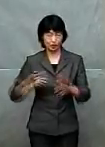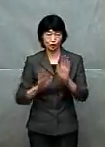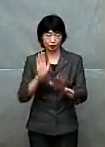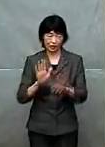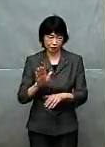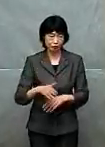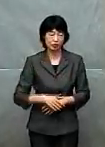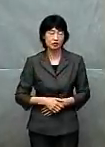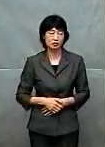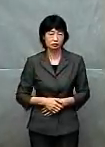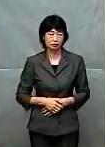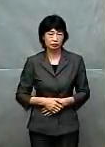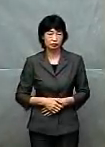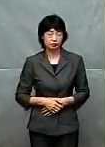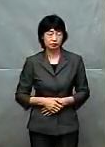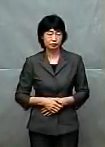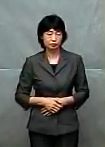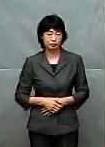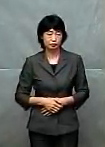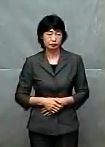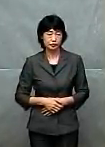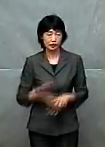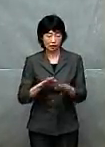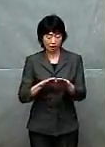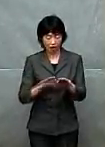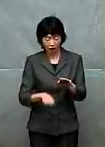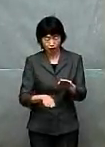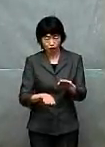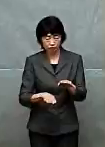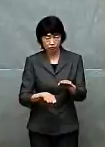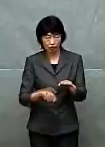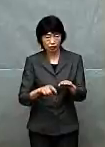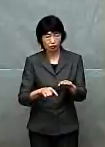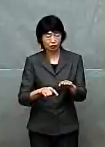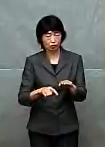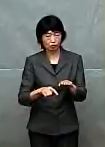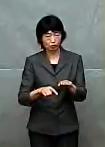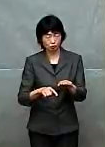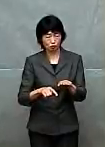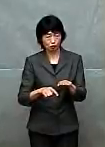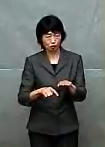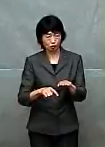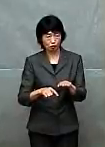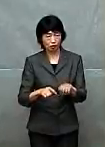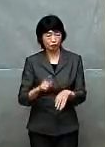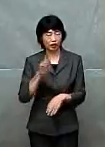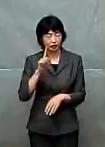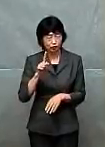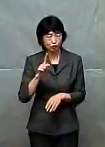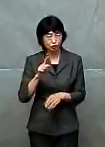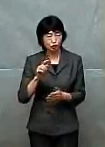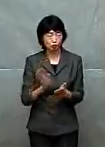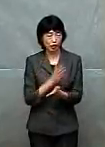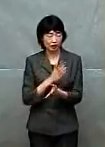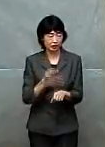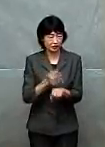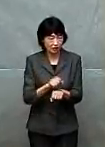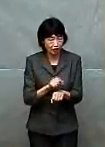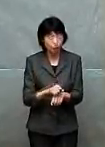そういうことで、活断層は、まあ、やはり一つの目安にはなるかとは思うんですけれども